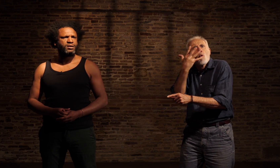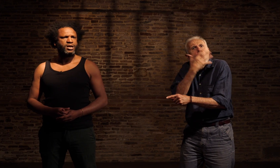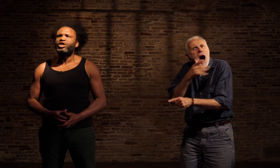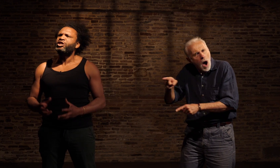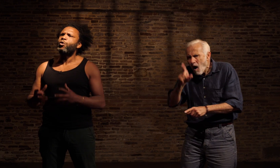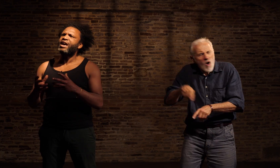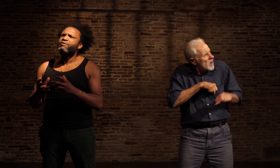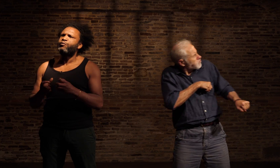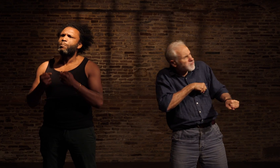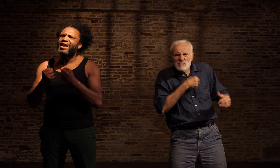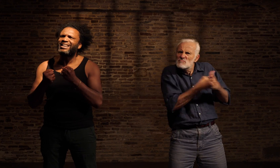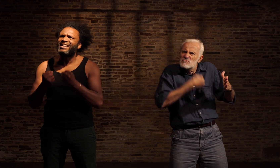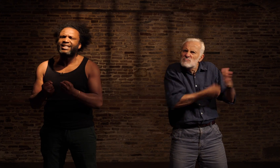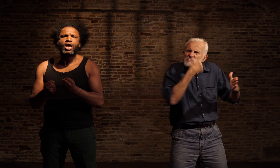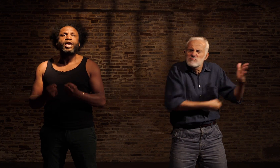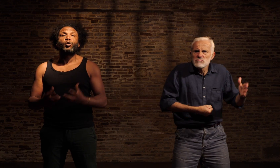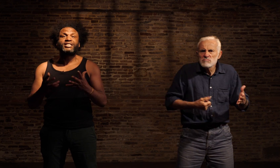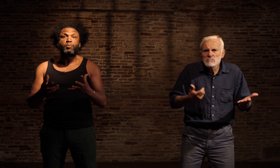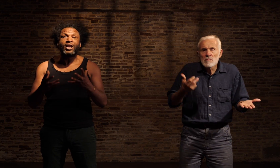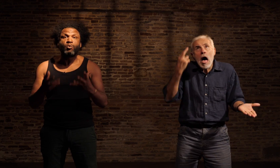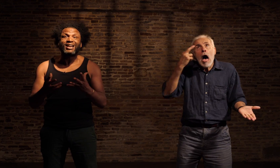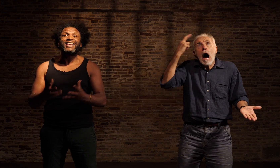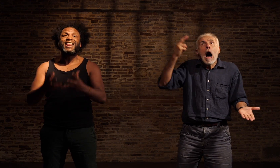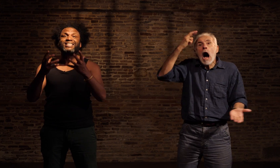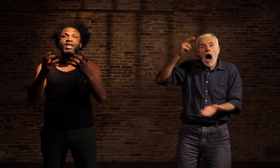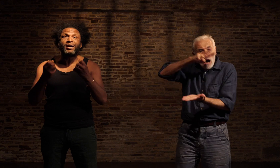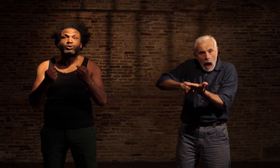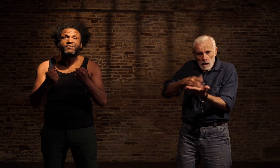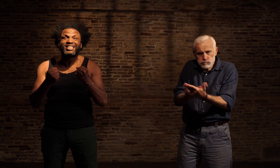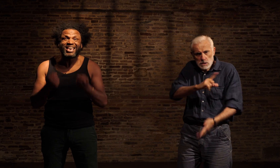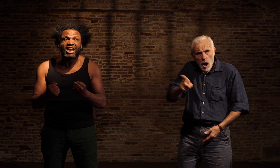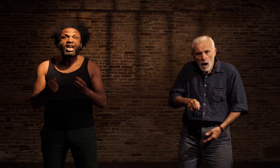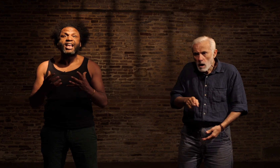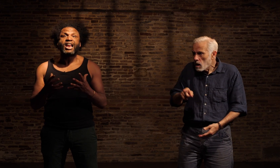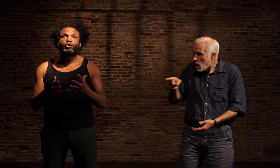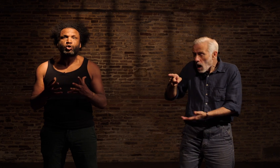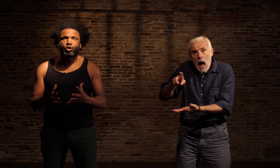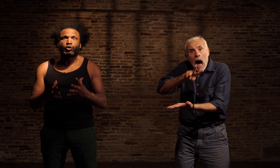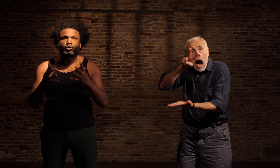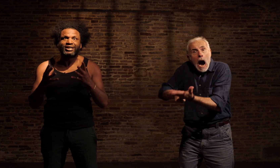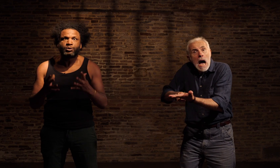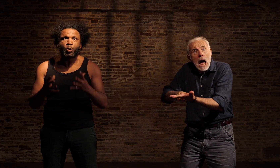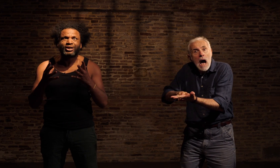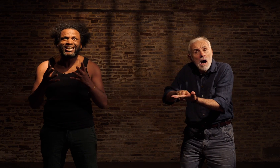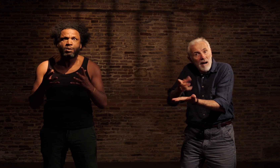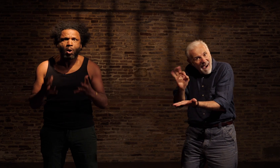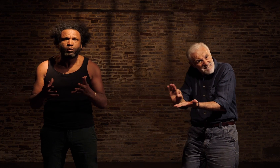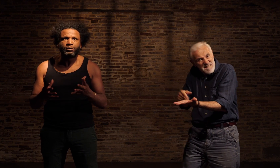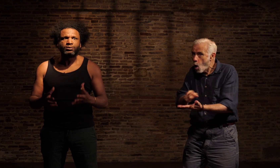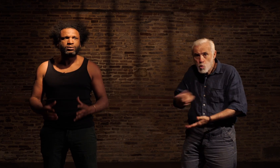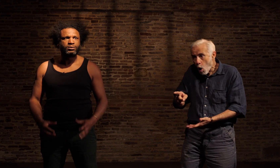j'ai dit que les règles ne font pas la réalité est que si pour les noirs la réalité n'est pas tout à fait idéal elle est la seule chose dont il dispose